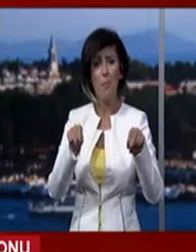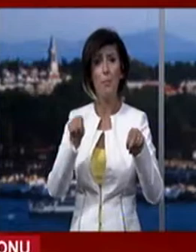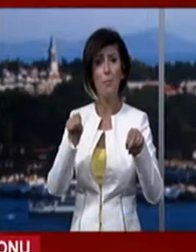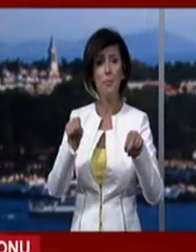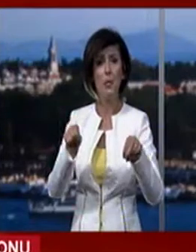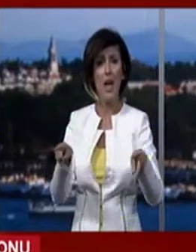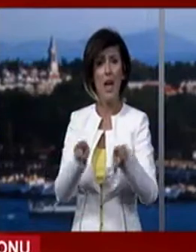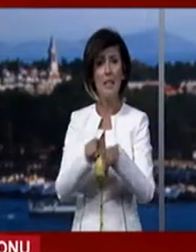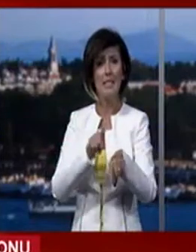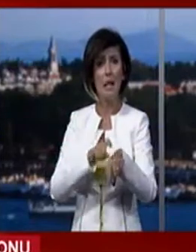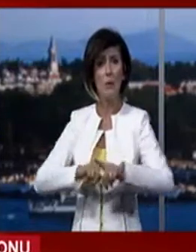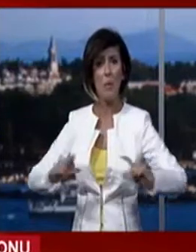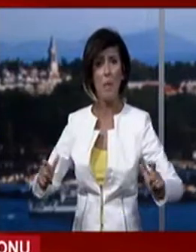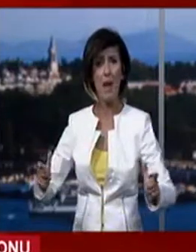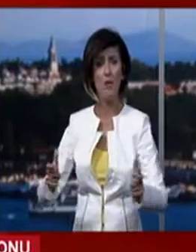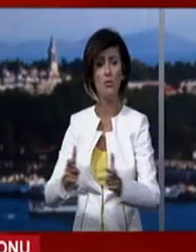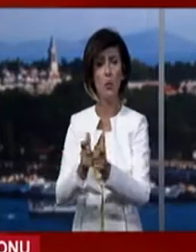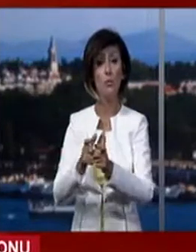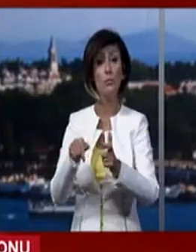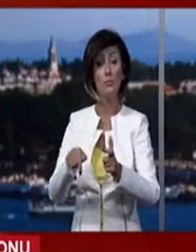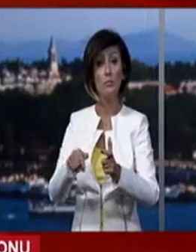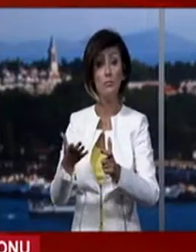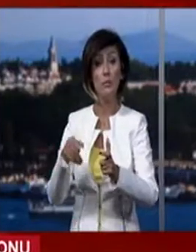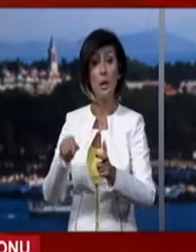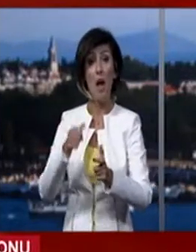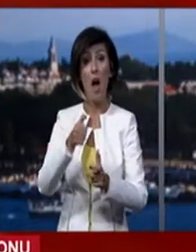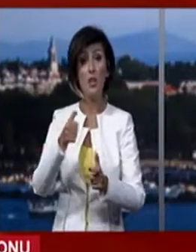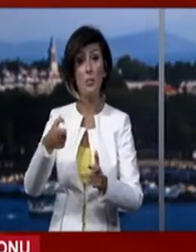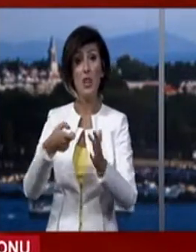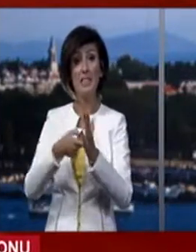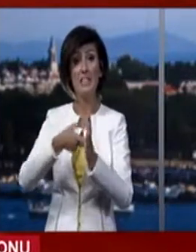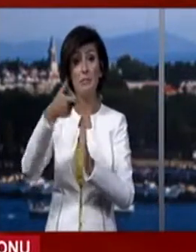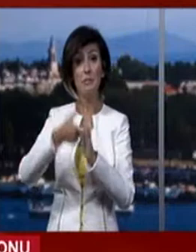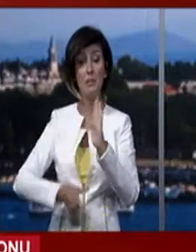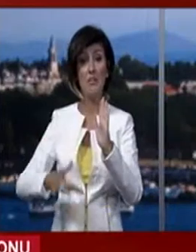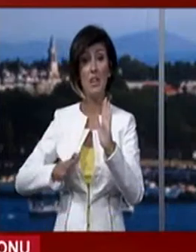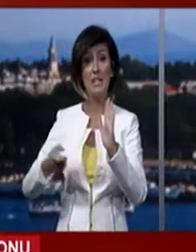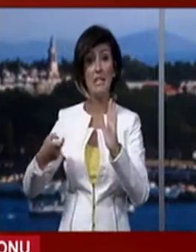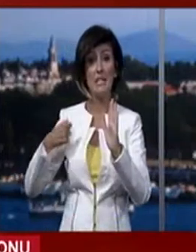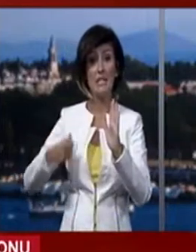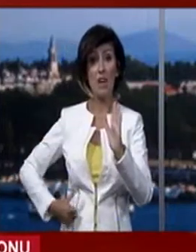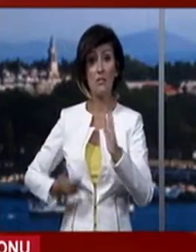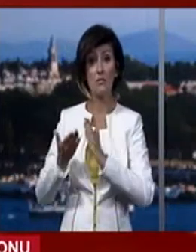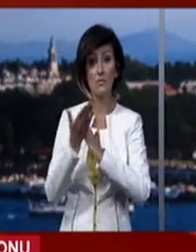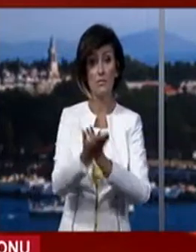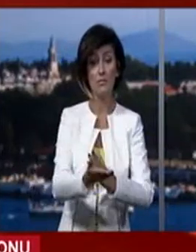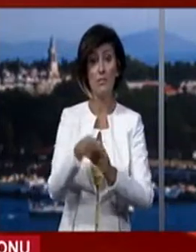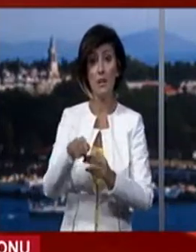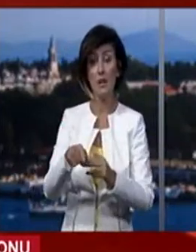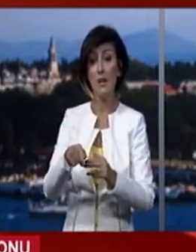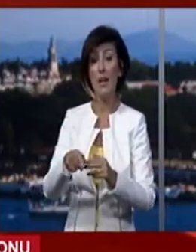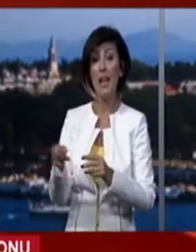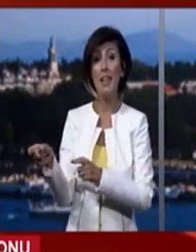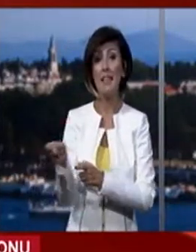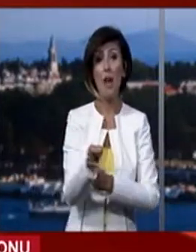geçtiler. Eş zamanlı olarak harekete geçtiler. Çünkü elde 66 isim vardı, savcının verdiği 66 isim. KCK'ya yönelik, yani